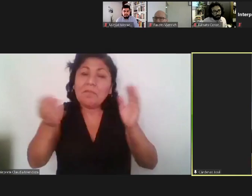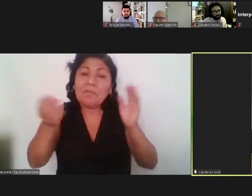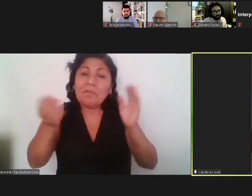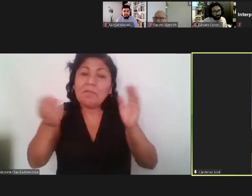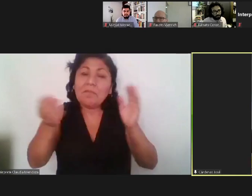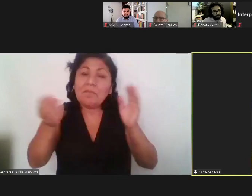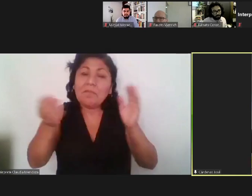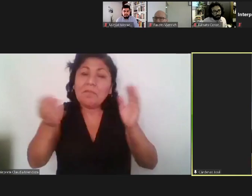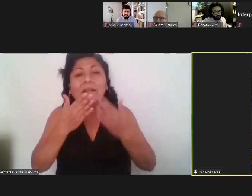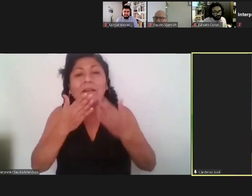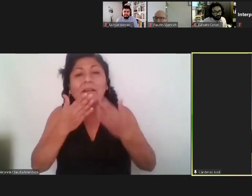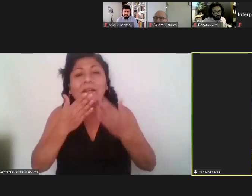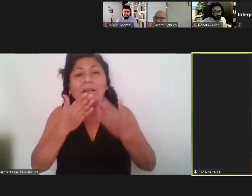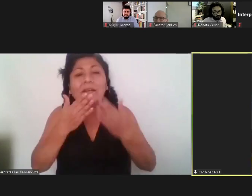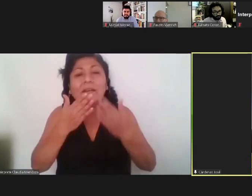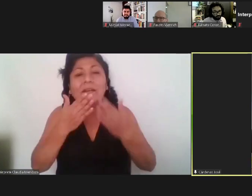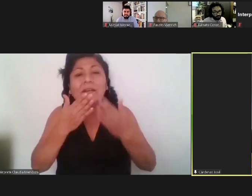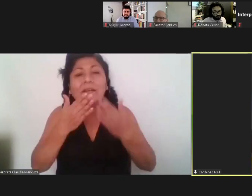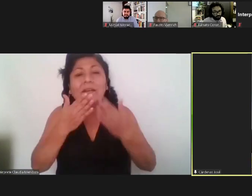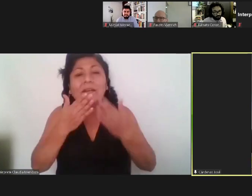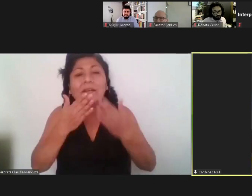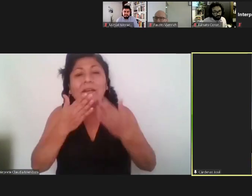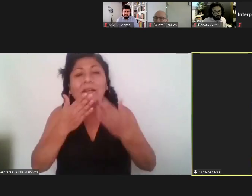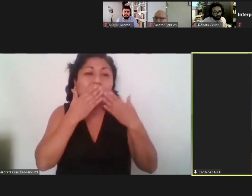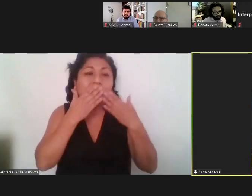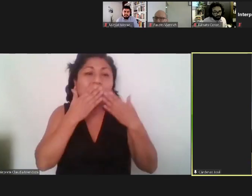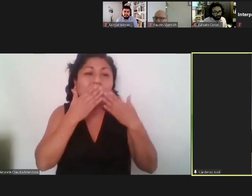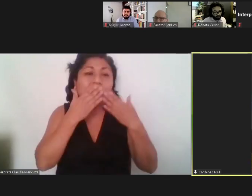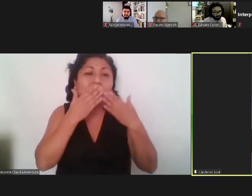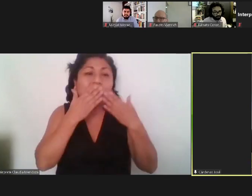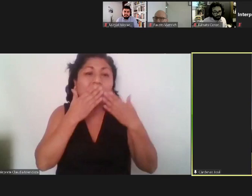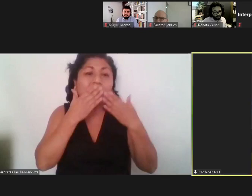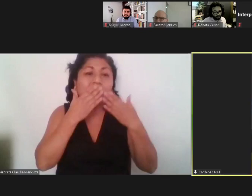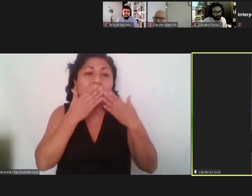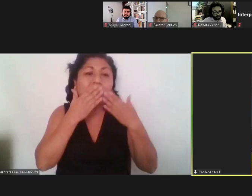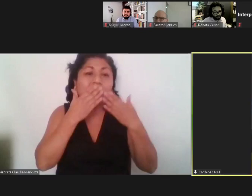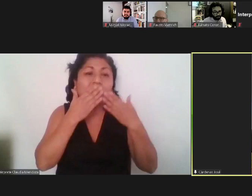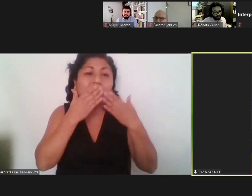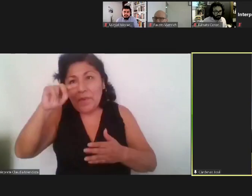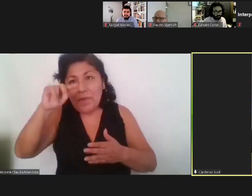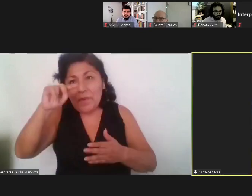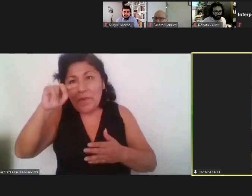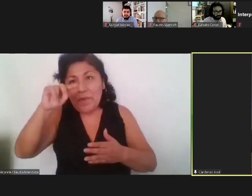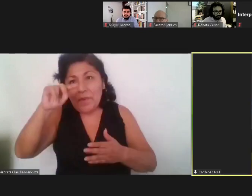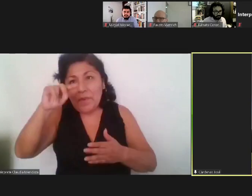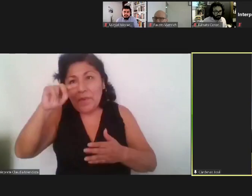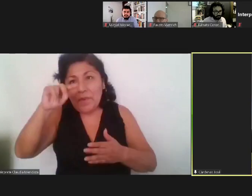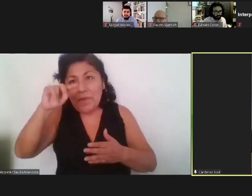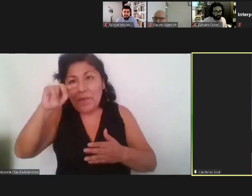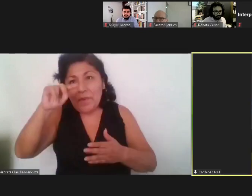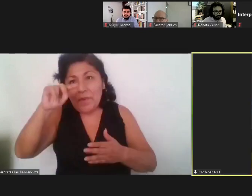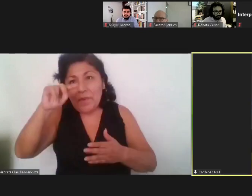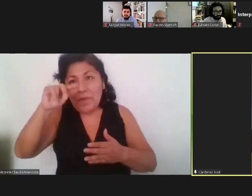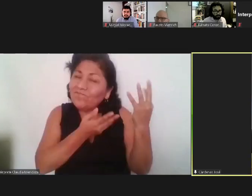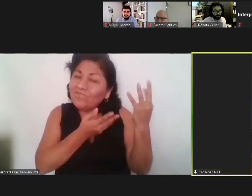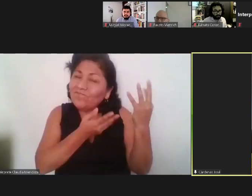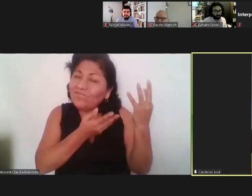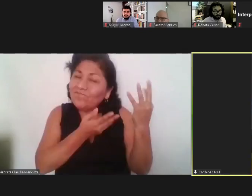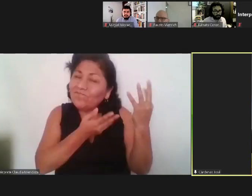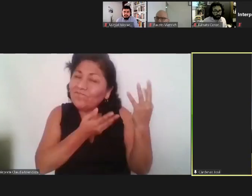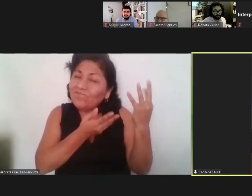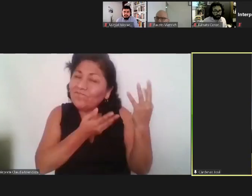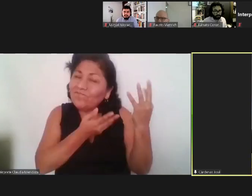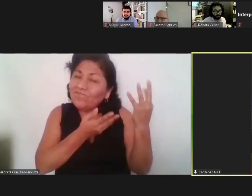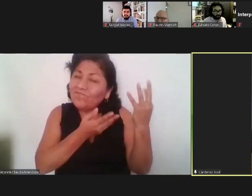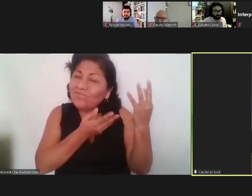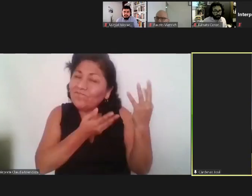y a Renato por su participación y colaboración con Accesine. Esperamos seguir continuando hacia el futuro para hacer que la cultura